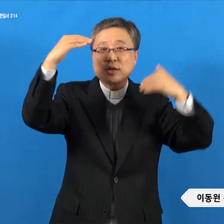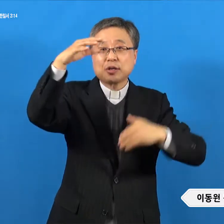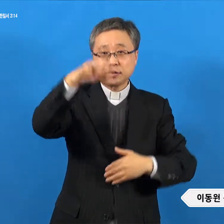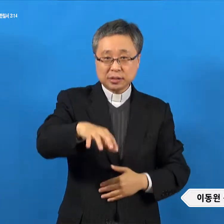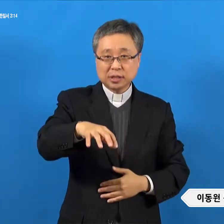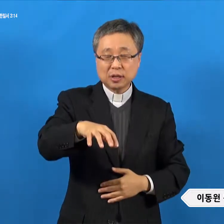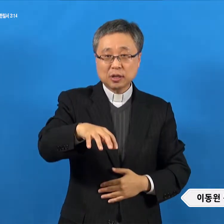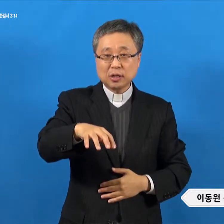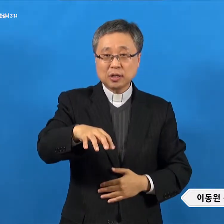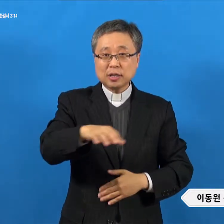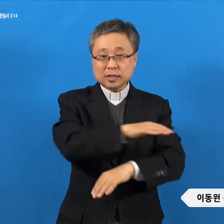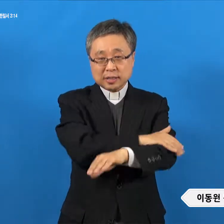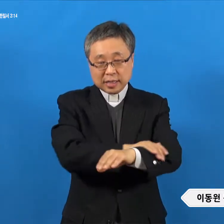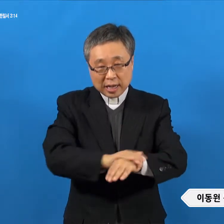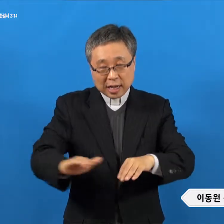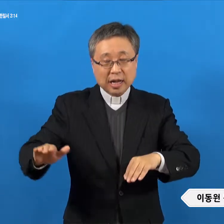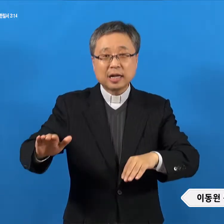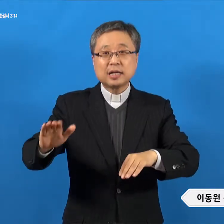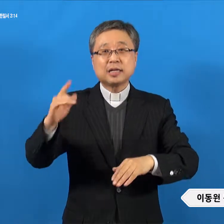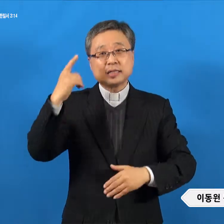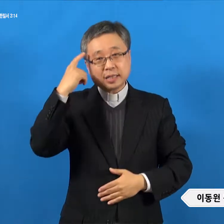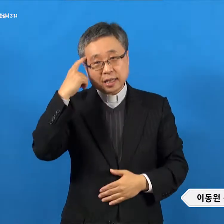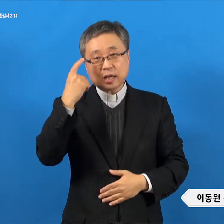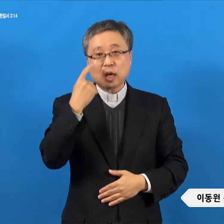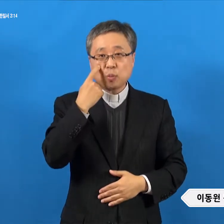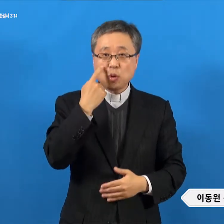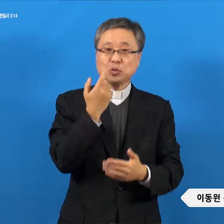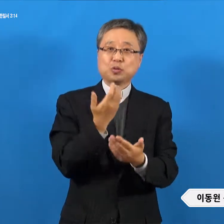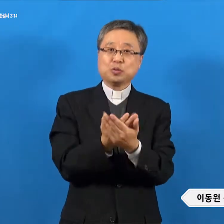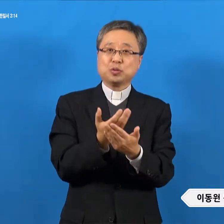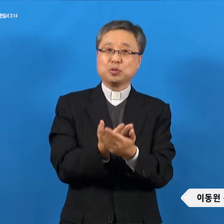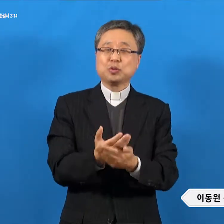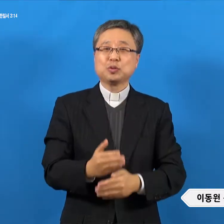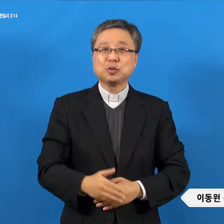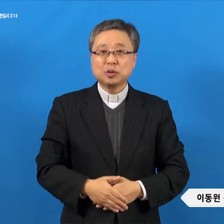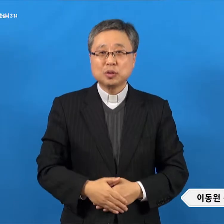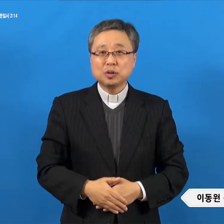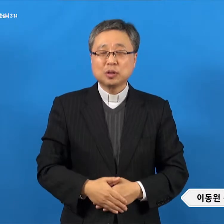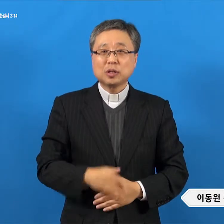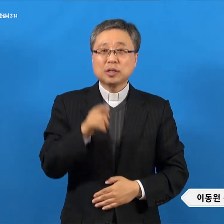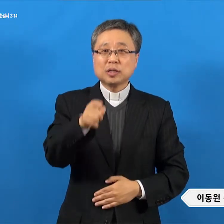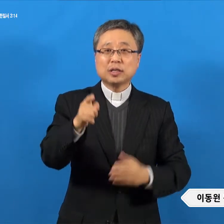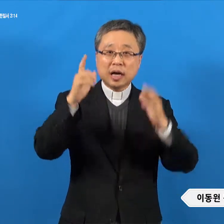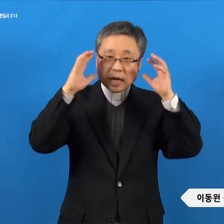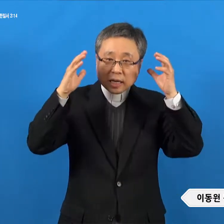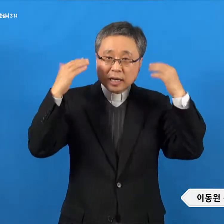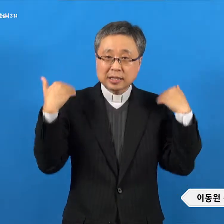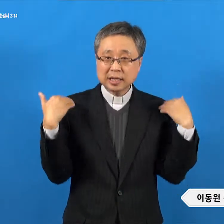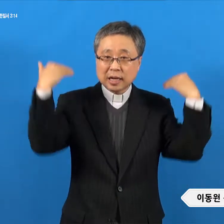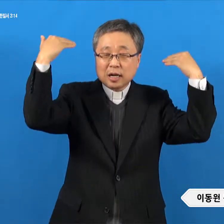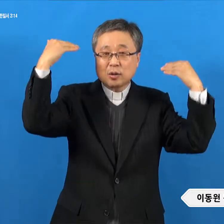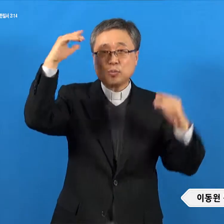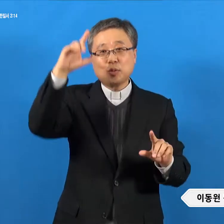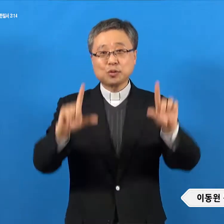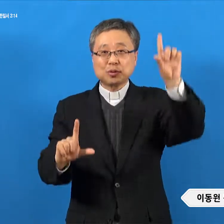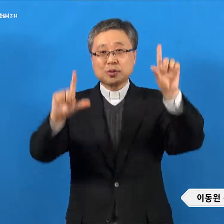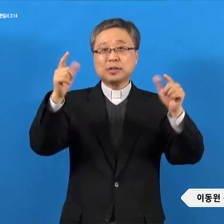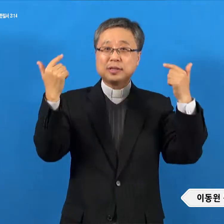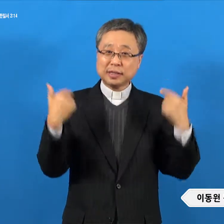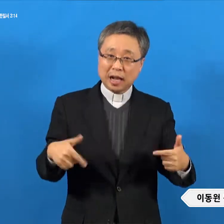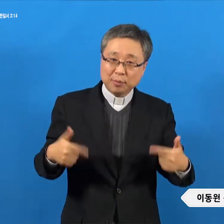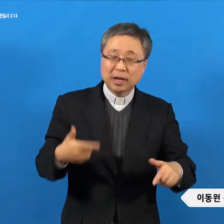현장을 곰곰이 한번 성찰해 보십시오. 자, 그 아기가 자라는 모습, 날마다 달라지는